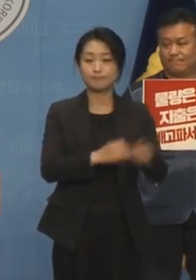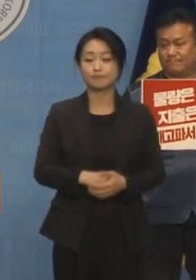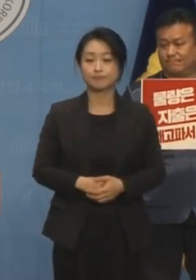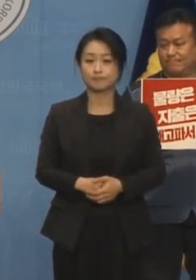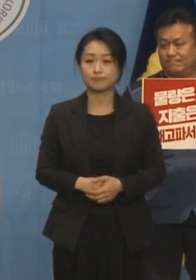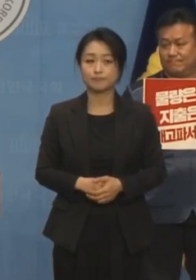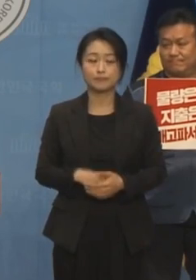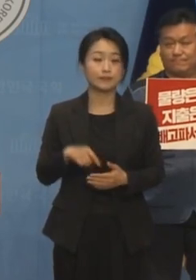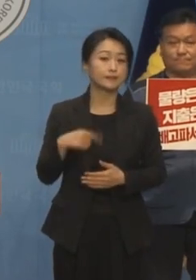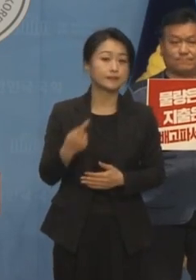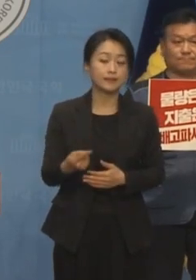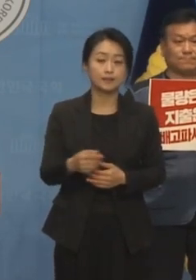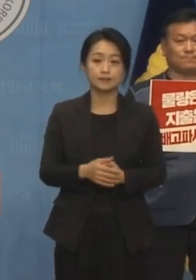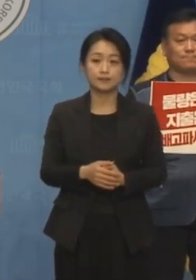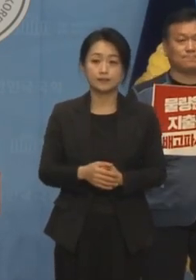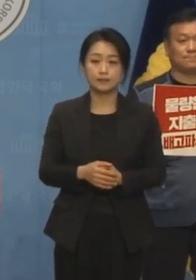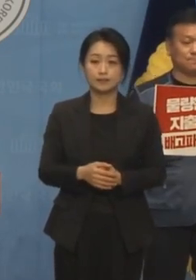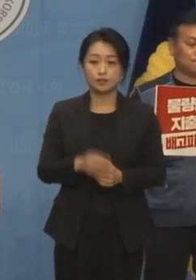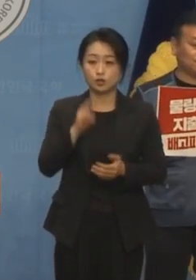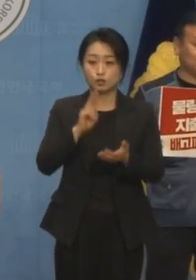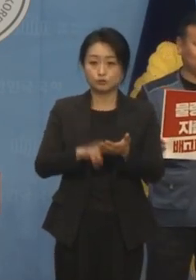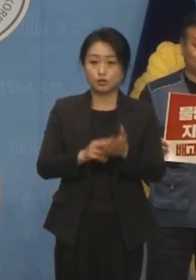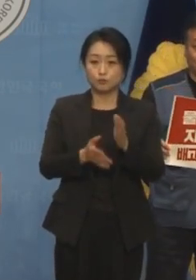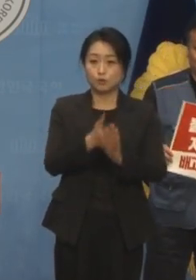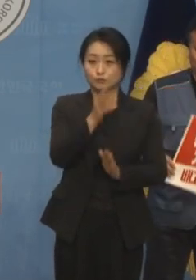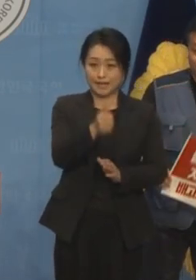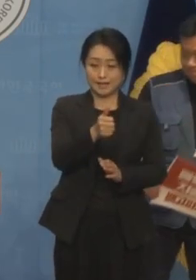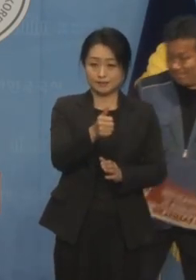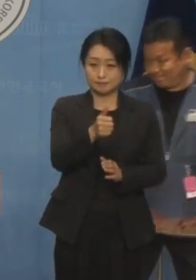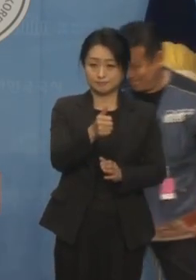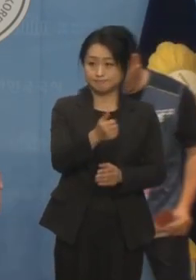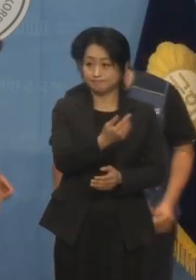예, 이어서 이승원 우체국 본부장님 말씀 있겠습니다.